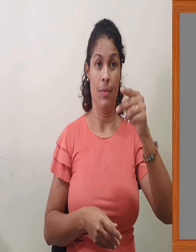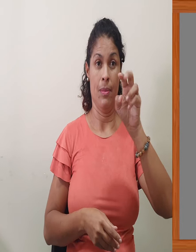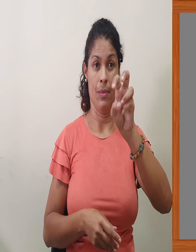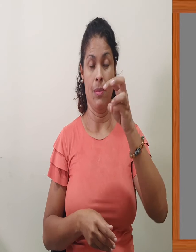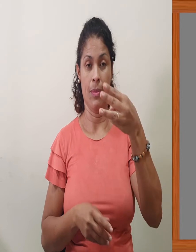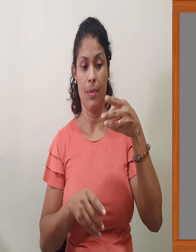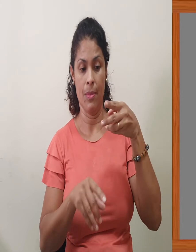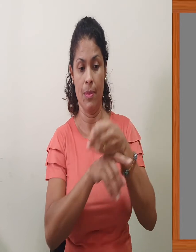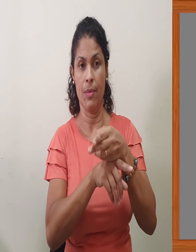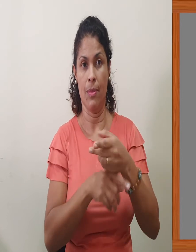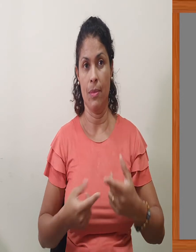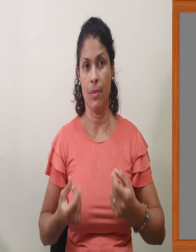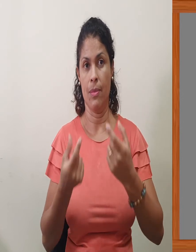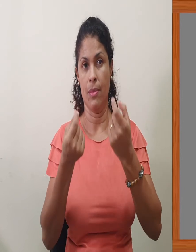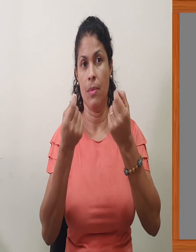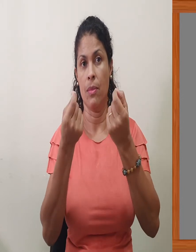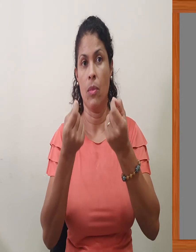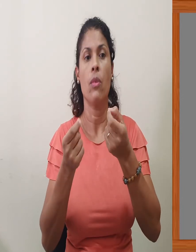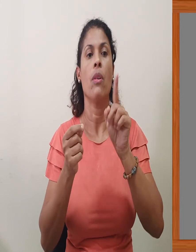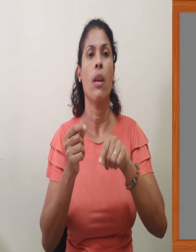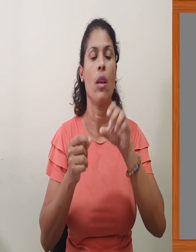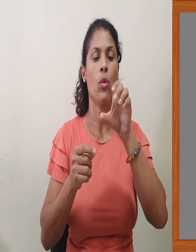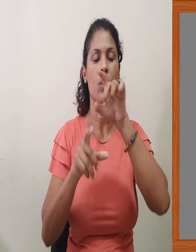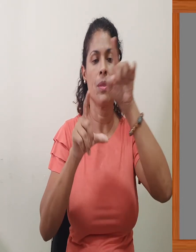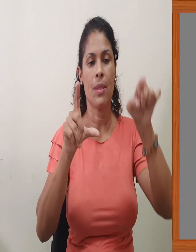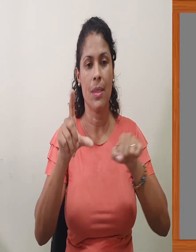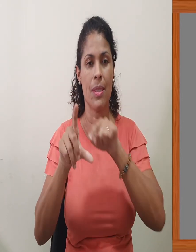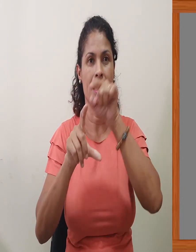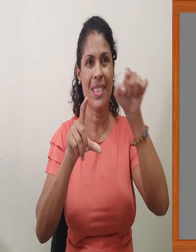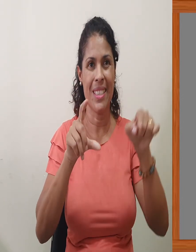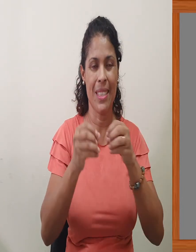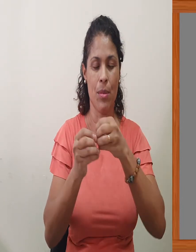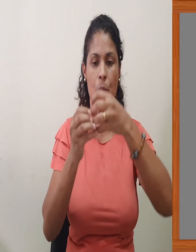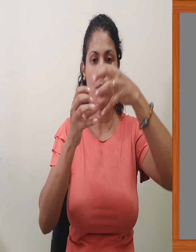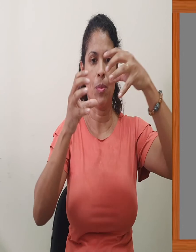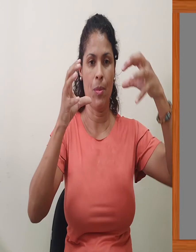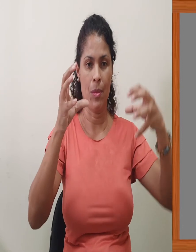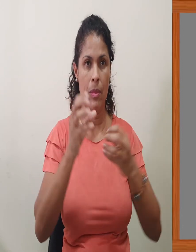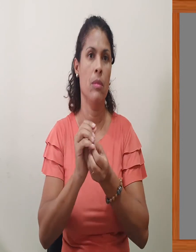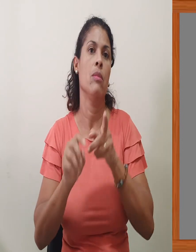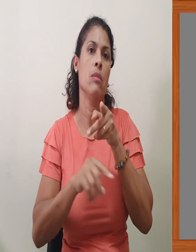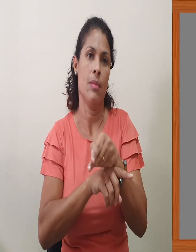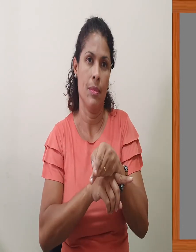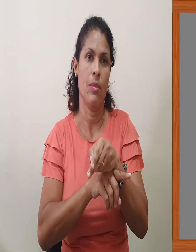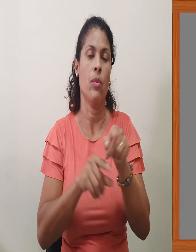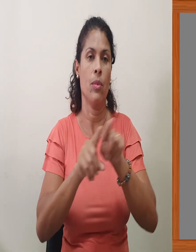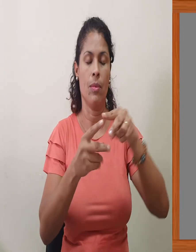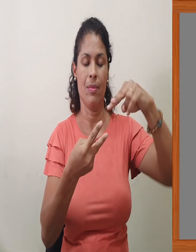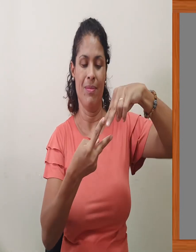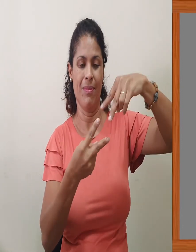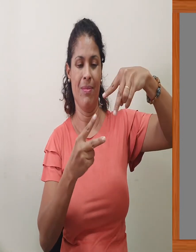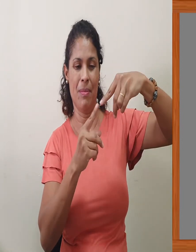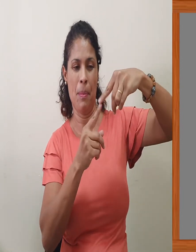P53. Os mecanismos pelos quais a proteína P53 impede a formação do